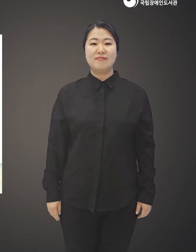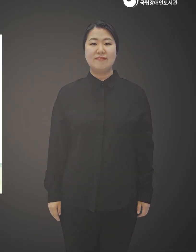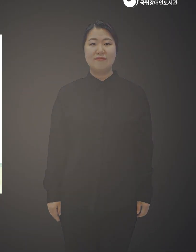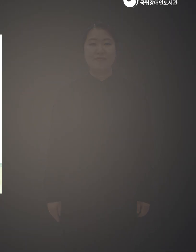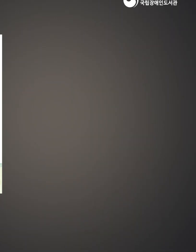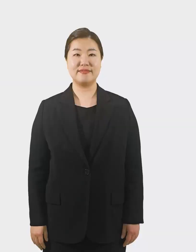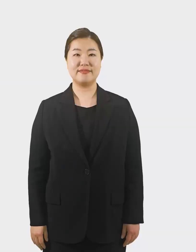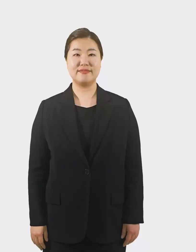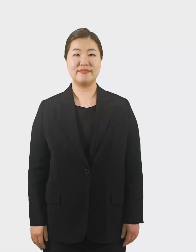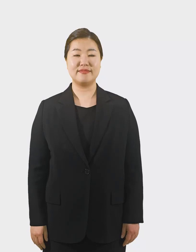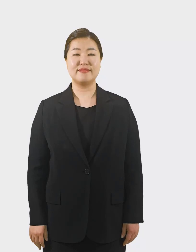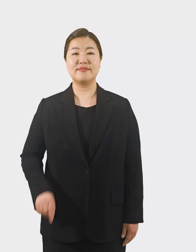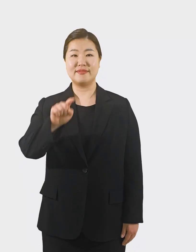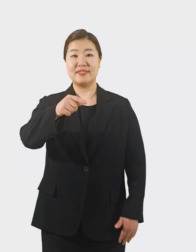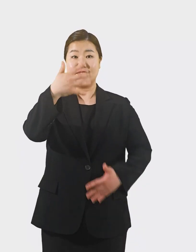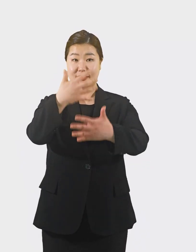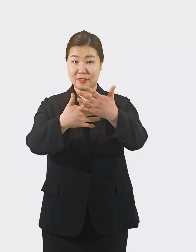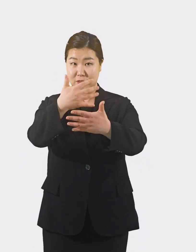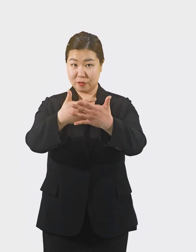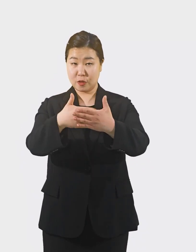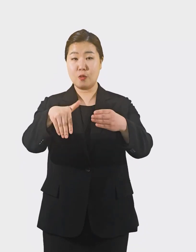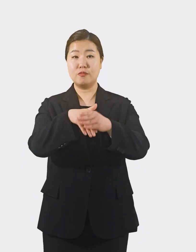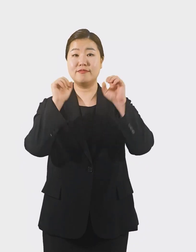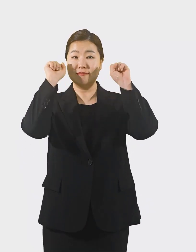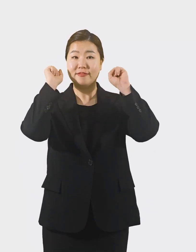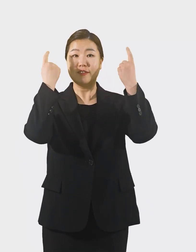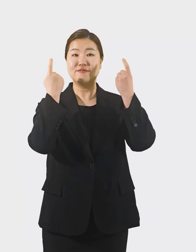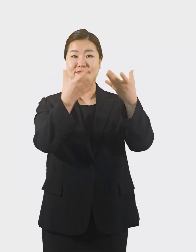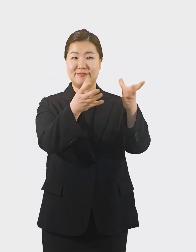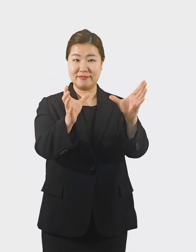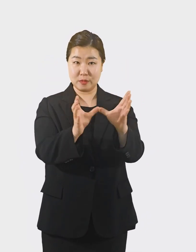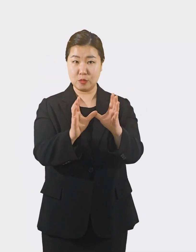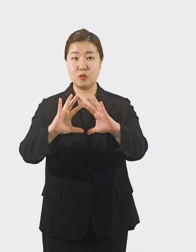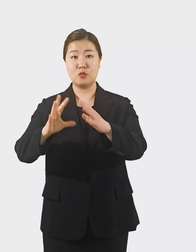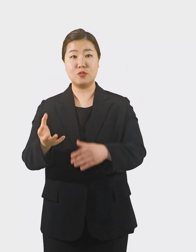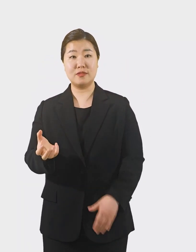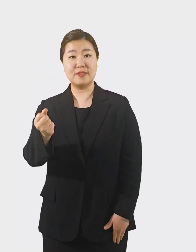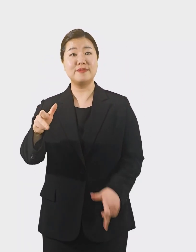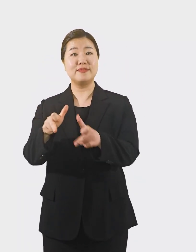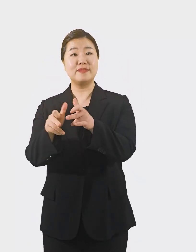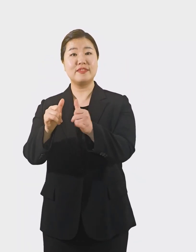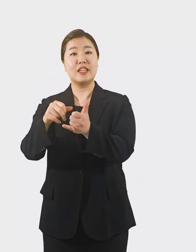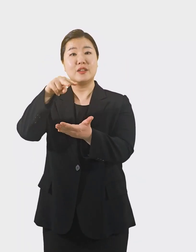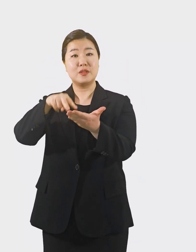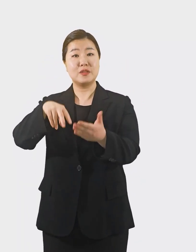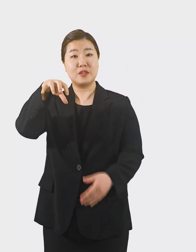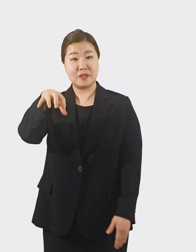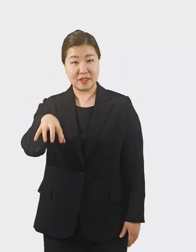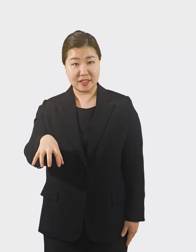봄름. 본 영상은 문화체육관광부